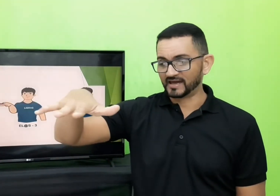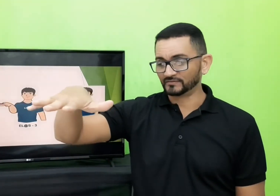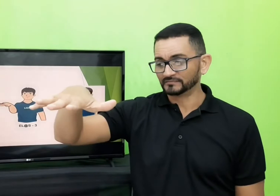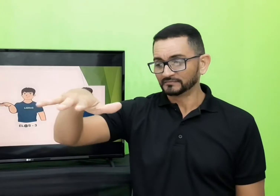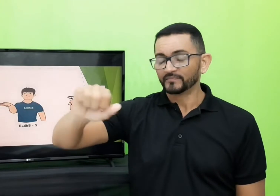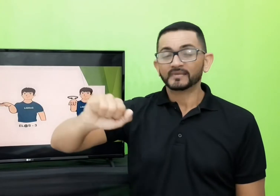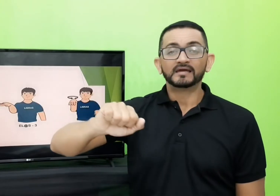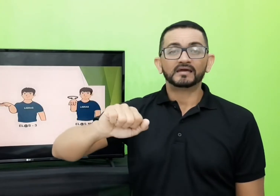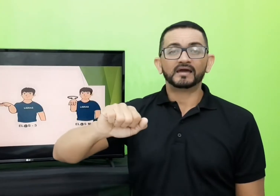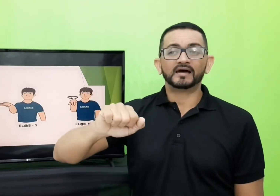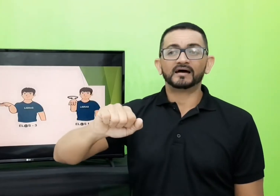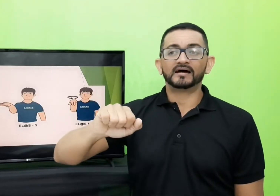certo?